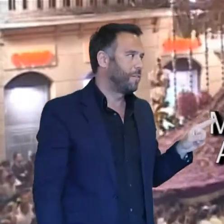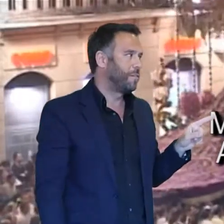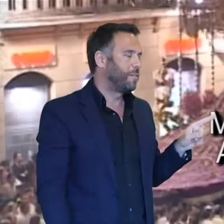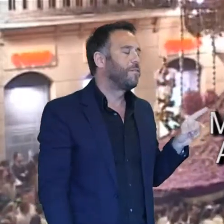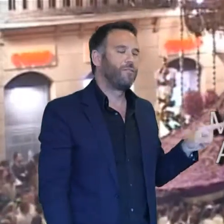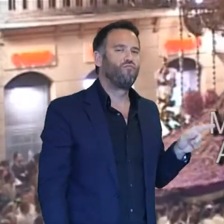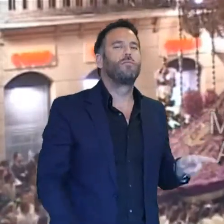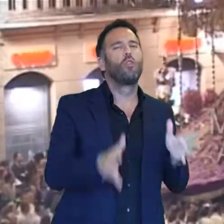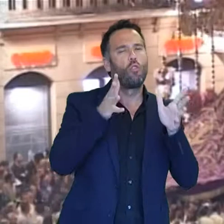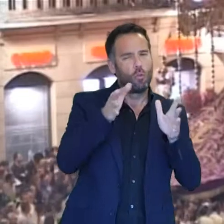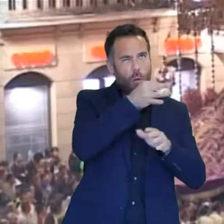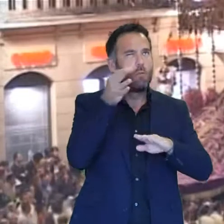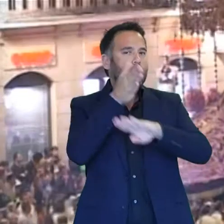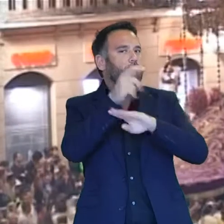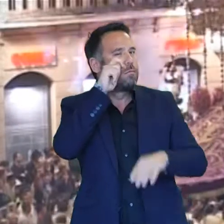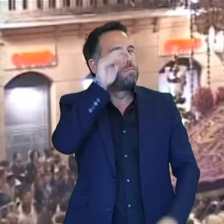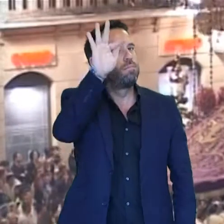noche.